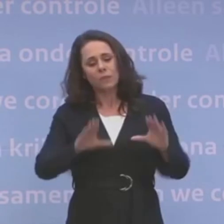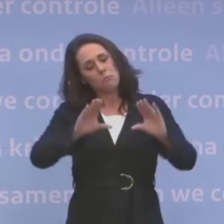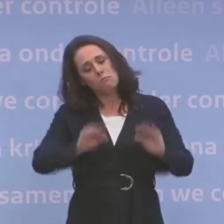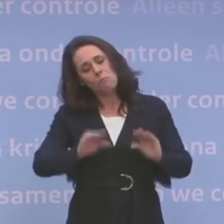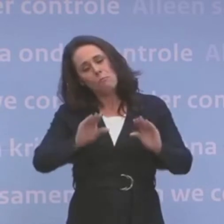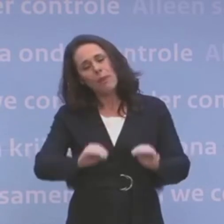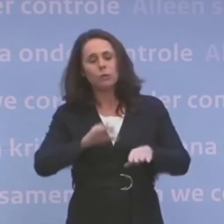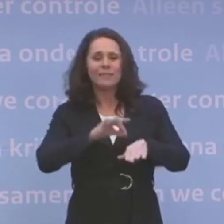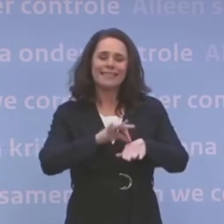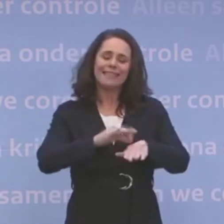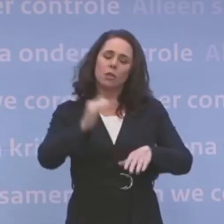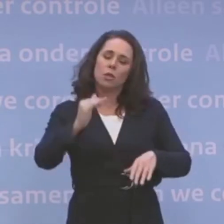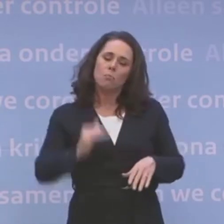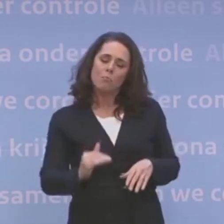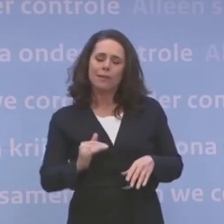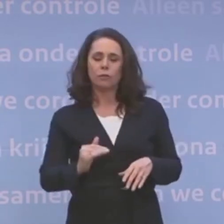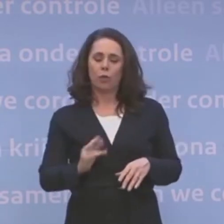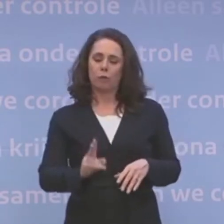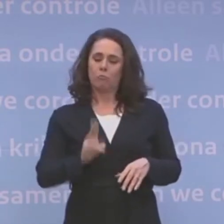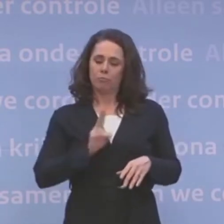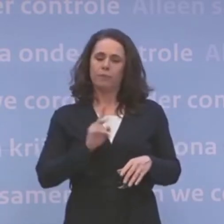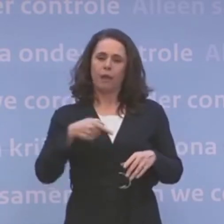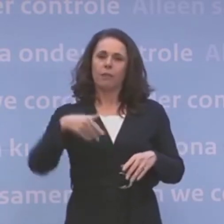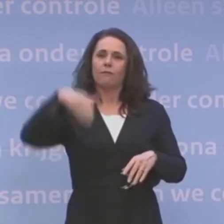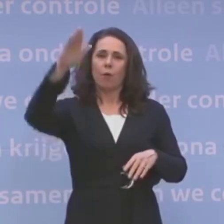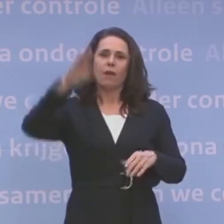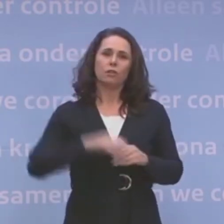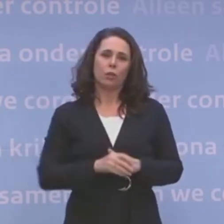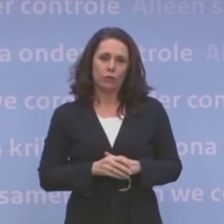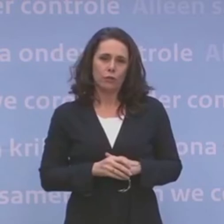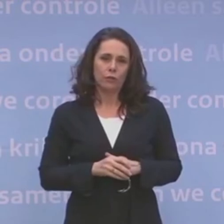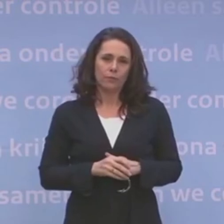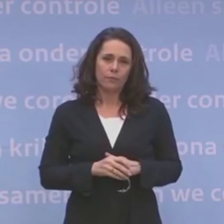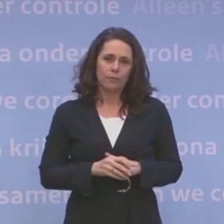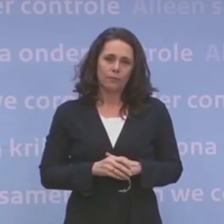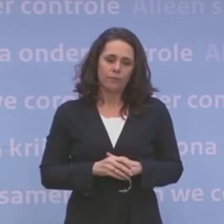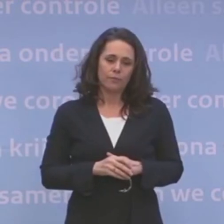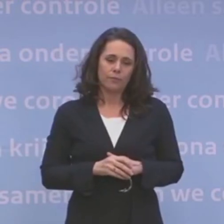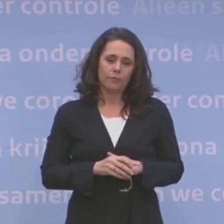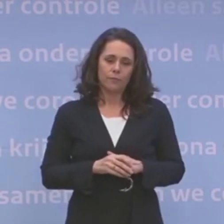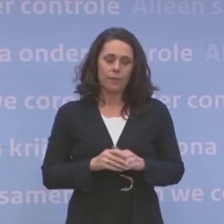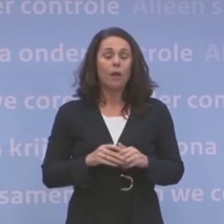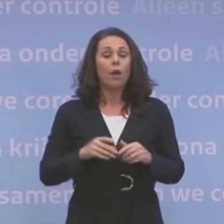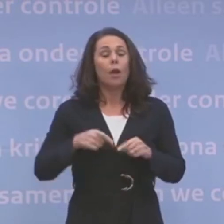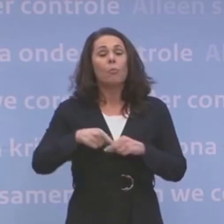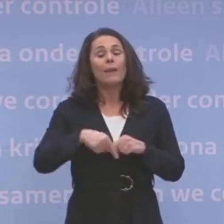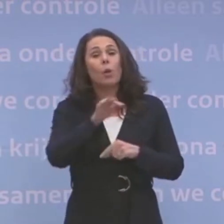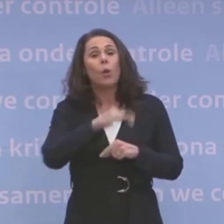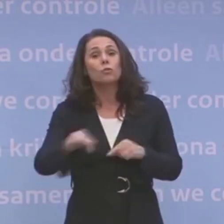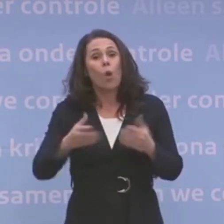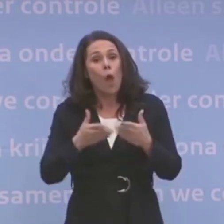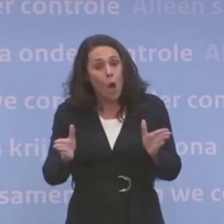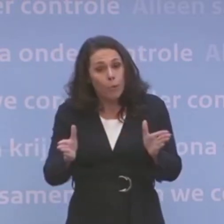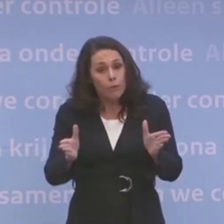hebben en over het algemeen minder lijken te worden getroffen dan volwassenen. Nu de scholen dan binnenkort open kunnen gaan, zullen we